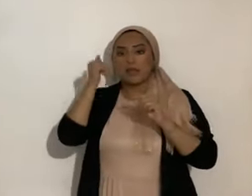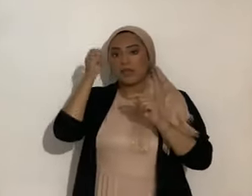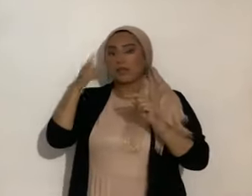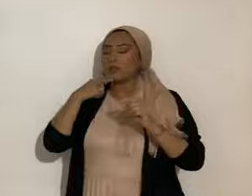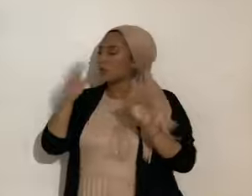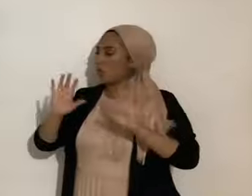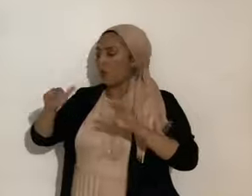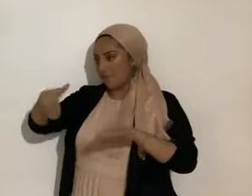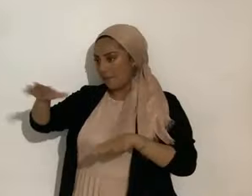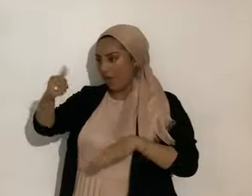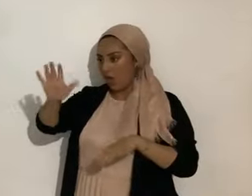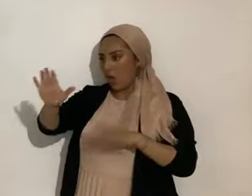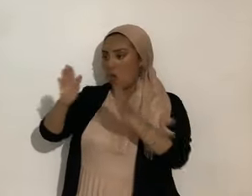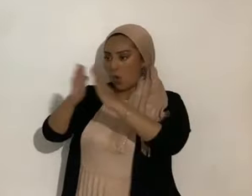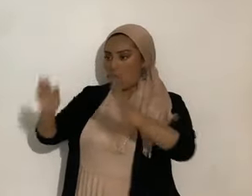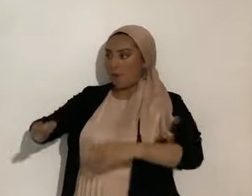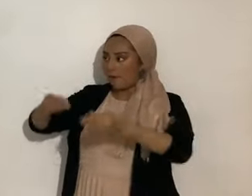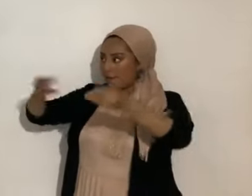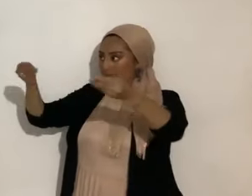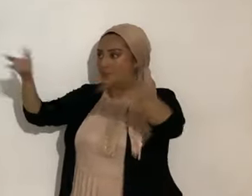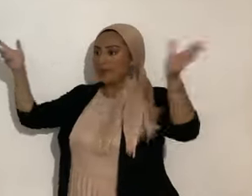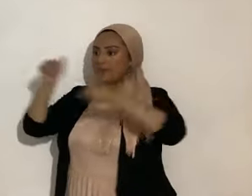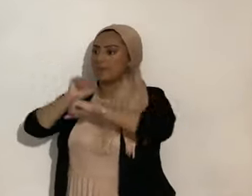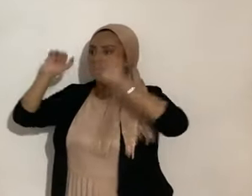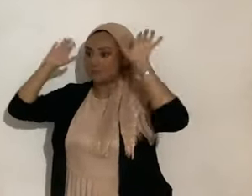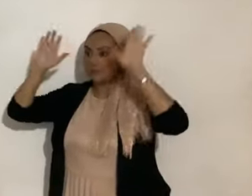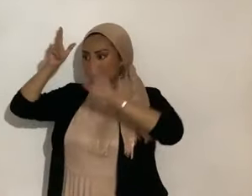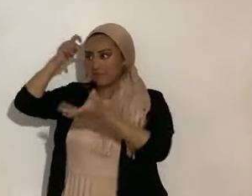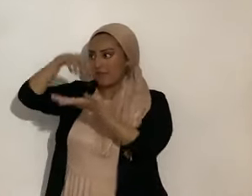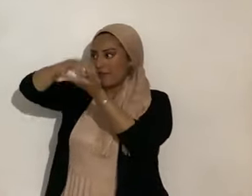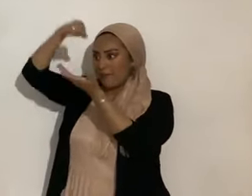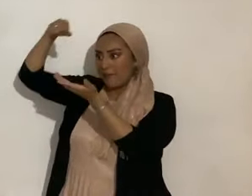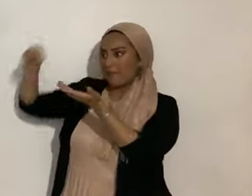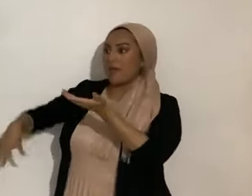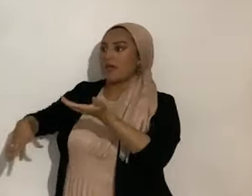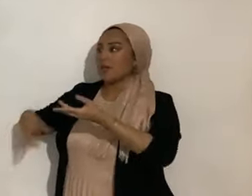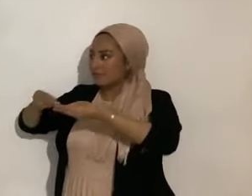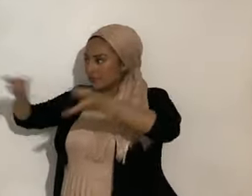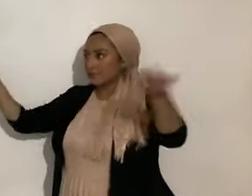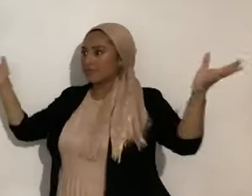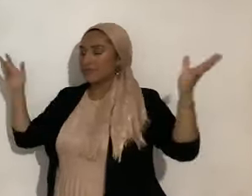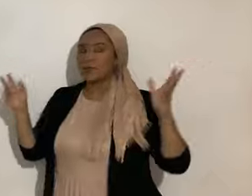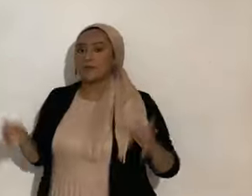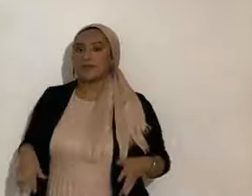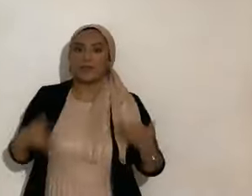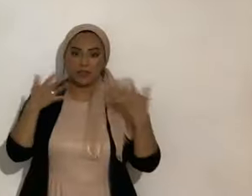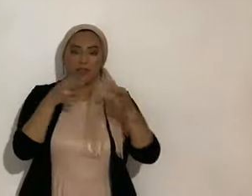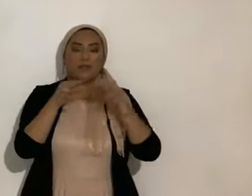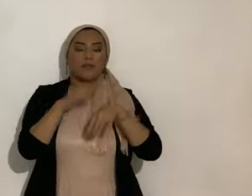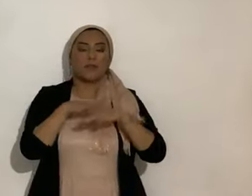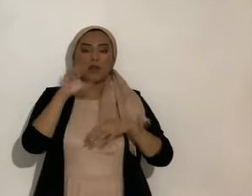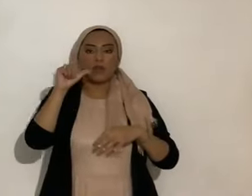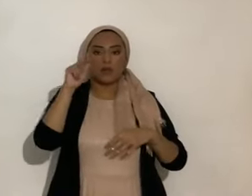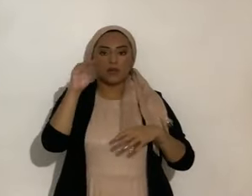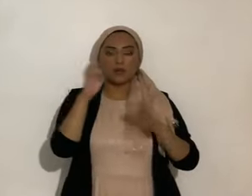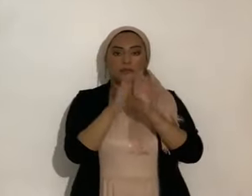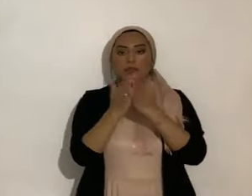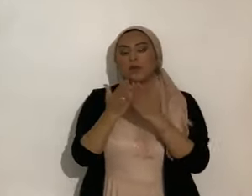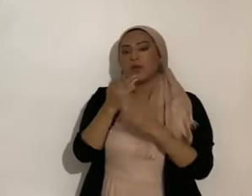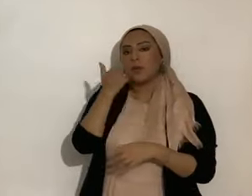dijo, no, vuélvete a tu casa. Y eso ya está explicado en Lucas, en este mismo canal, Shalom 132. Busquen los